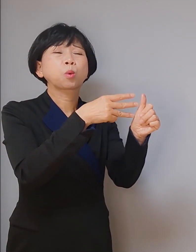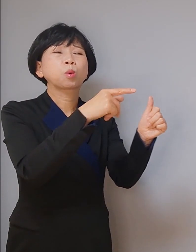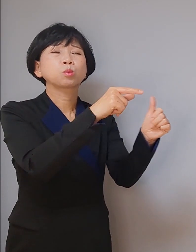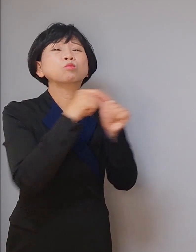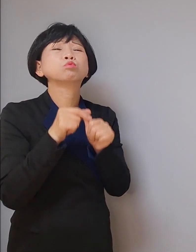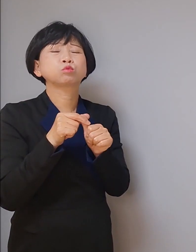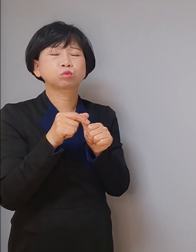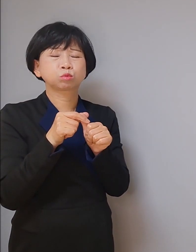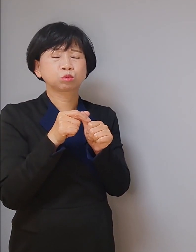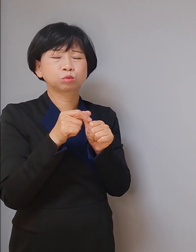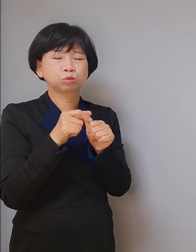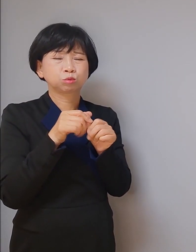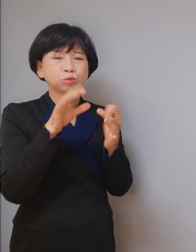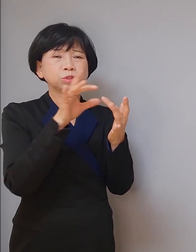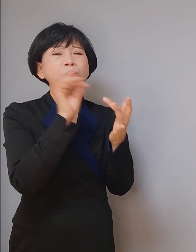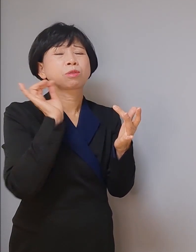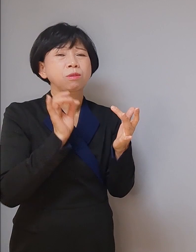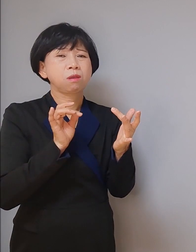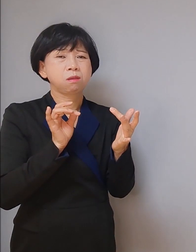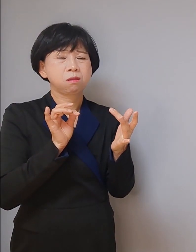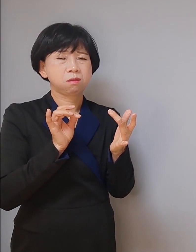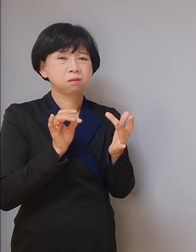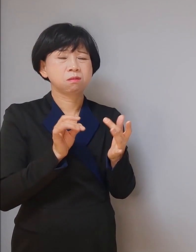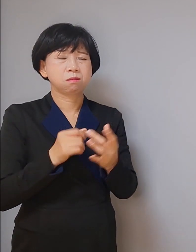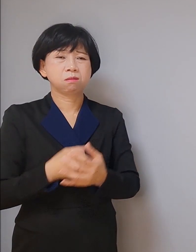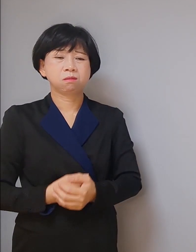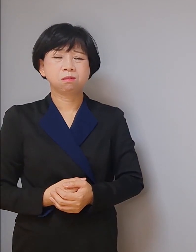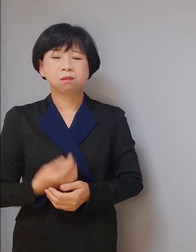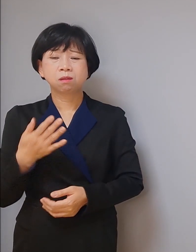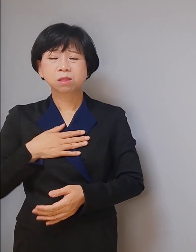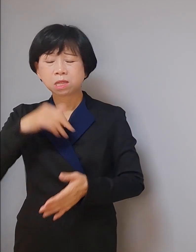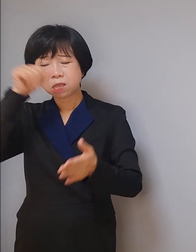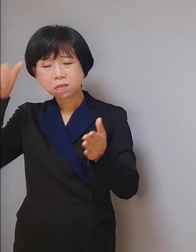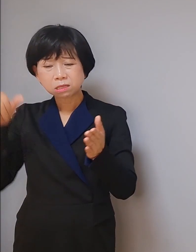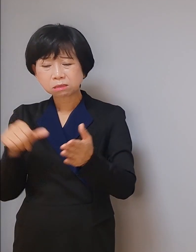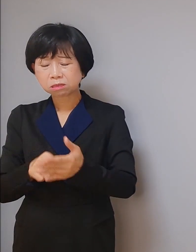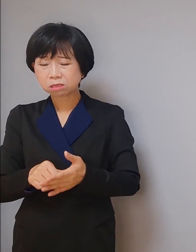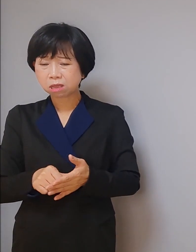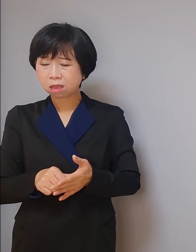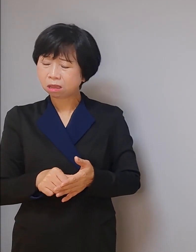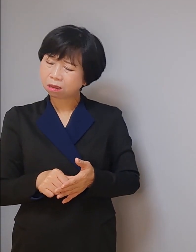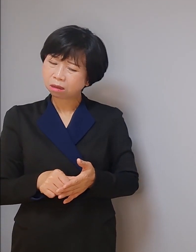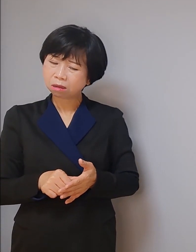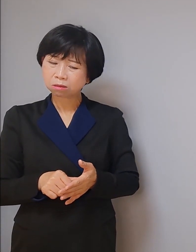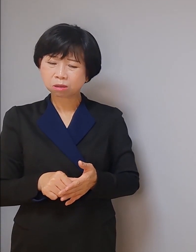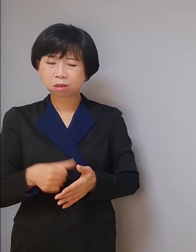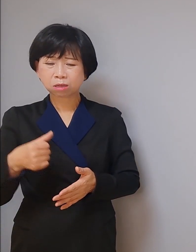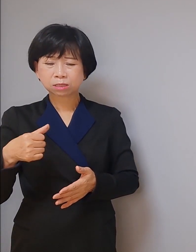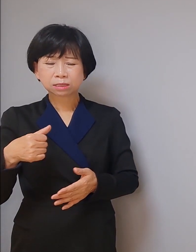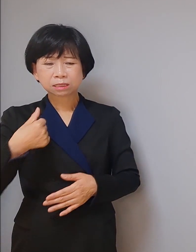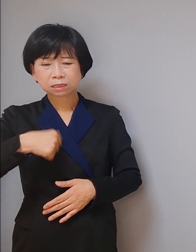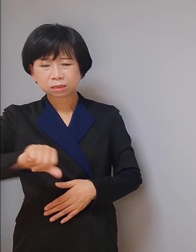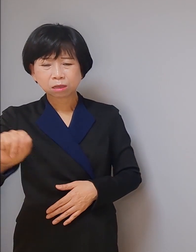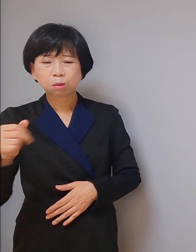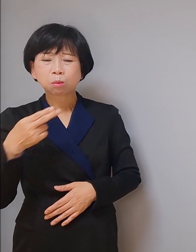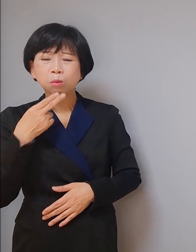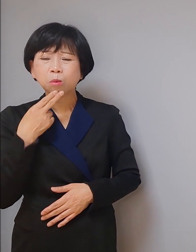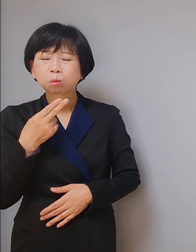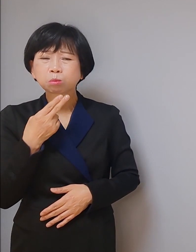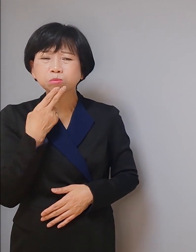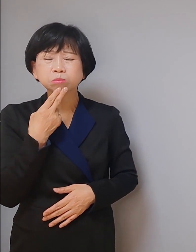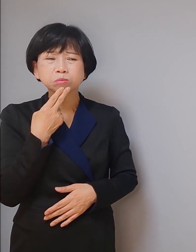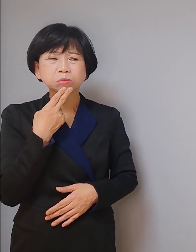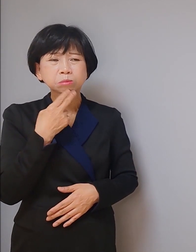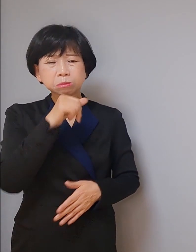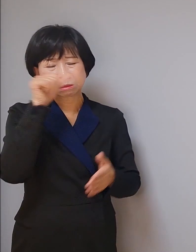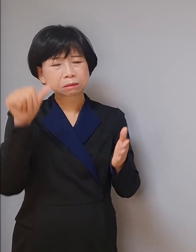아브라함은 자녀가 없습니다. 정말 이렇게 내 인생은 끝나려나 두려워하고 있습니다. 당시에는요 자녀가